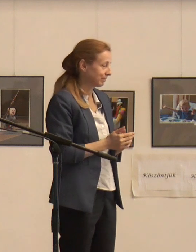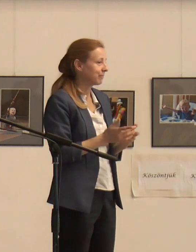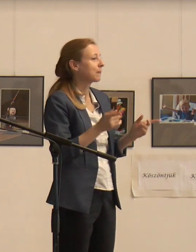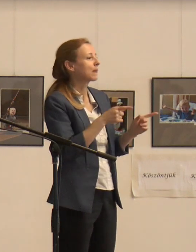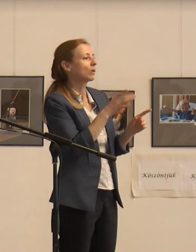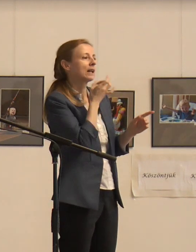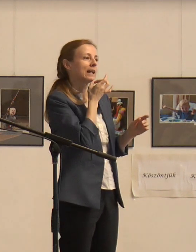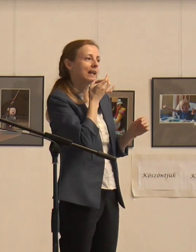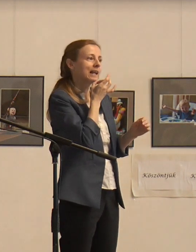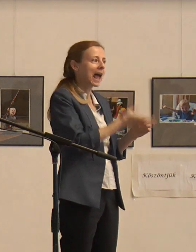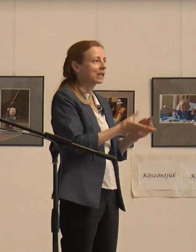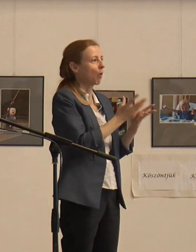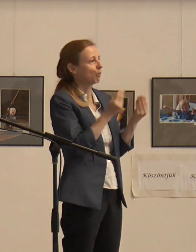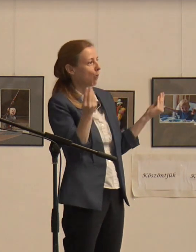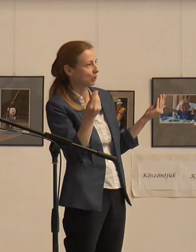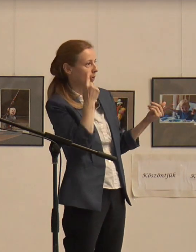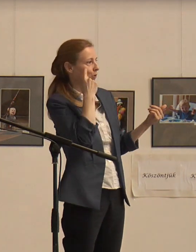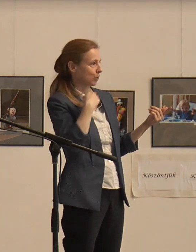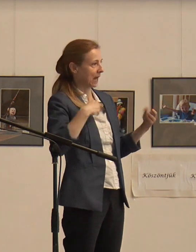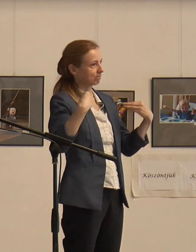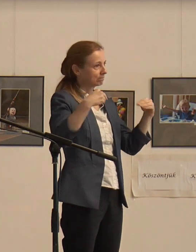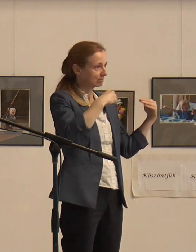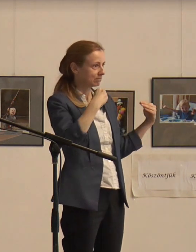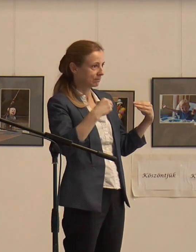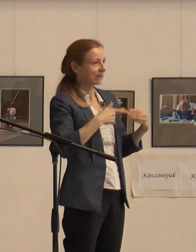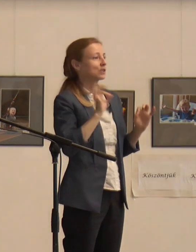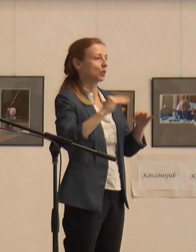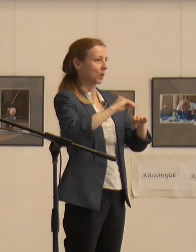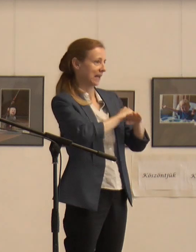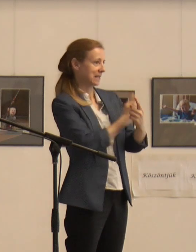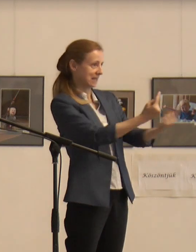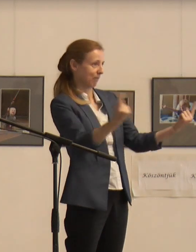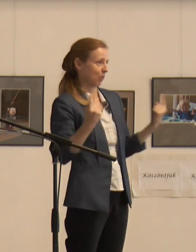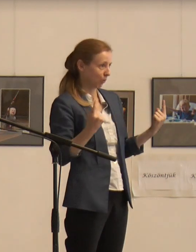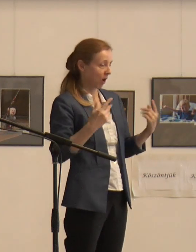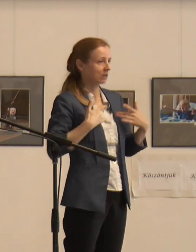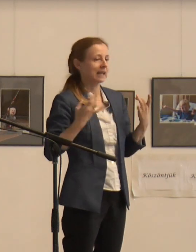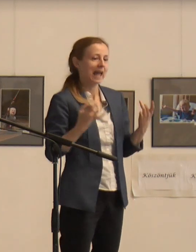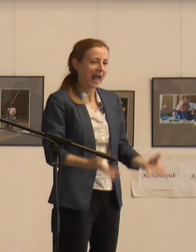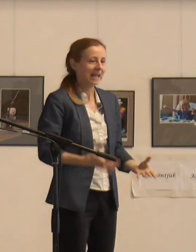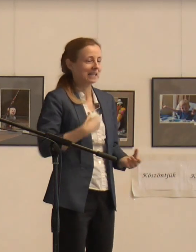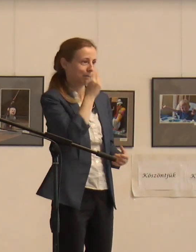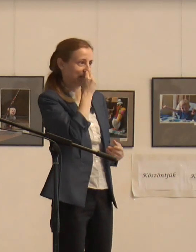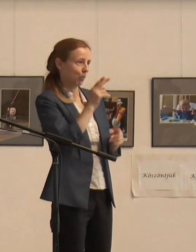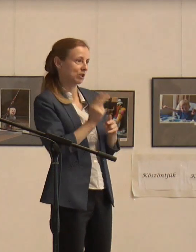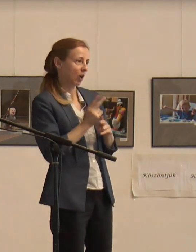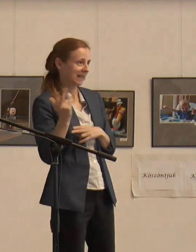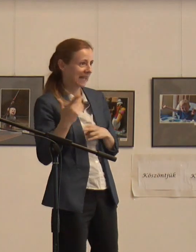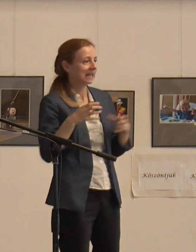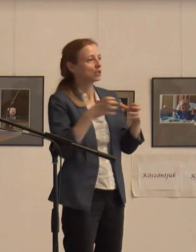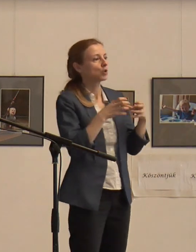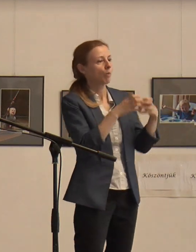a legjobb módon tudják előadni műveiket, és jól érezzék magukat. Engedje meg Rózsika mindenségi a